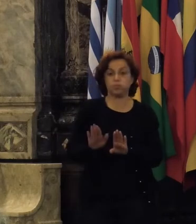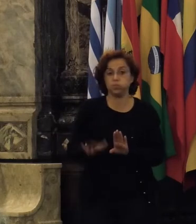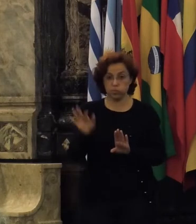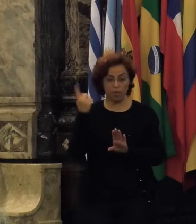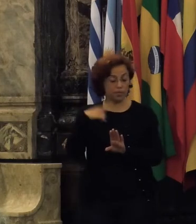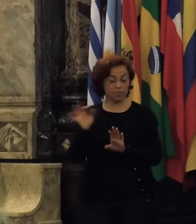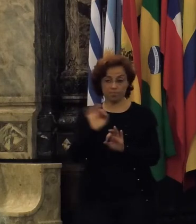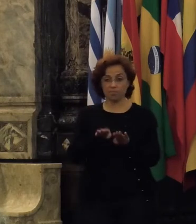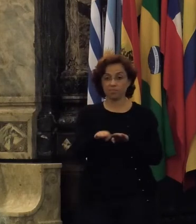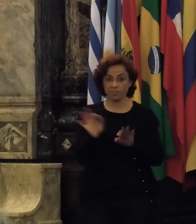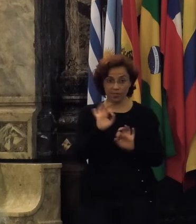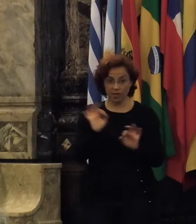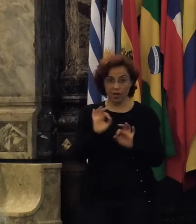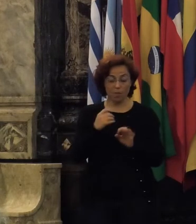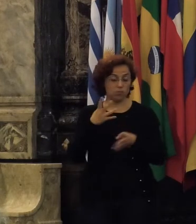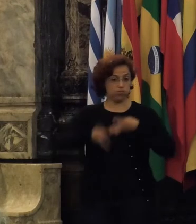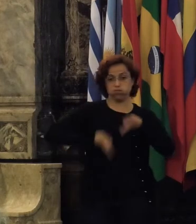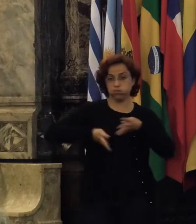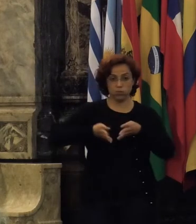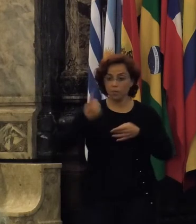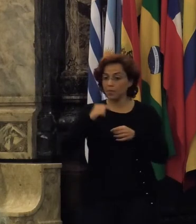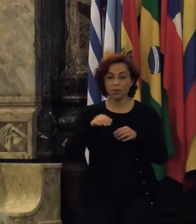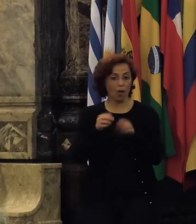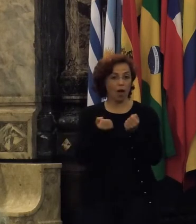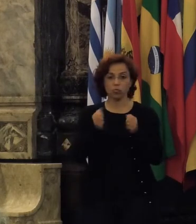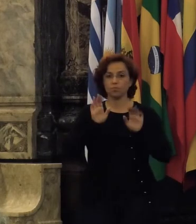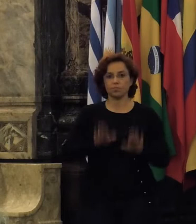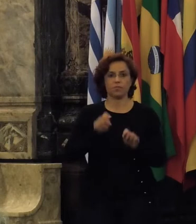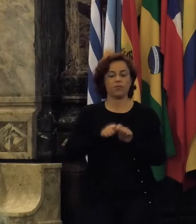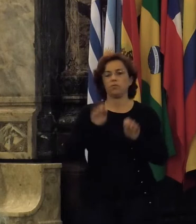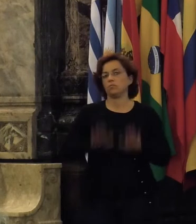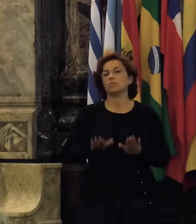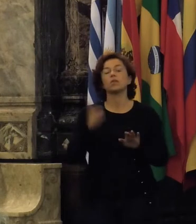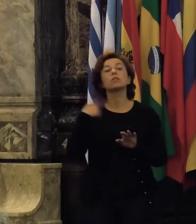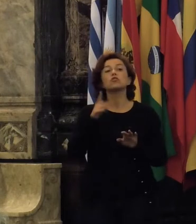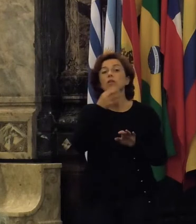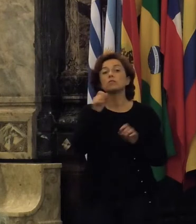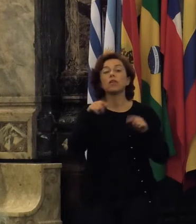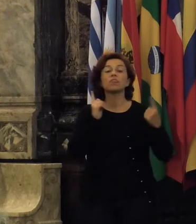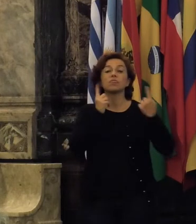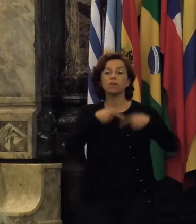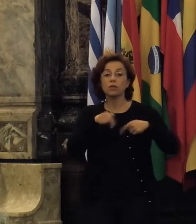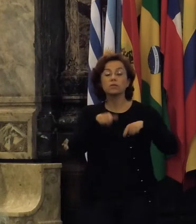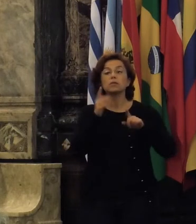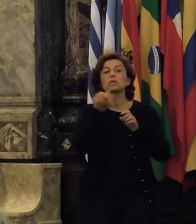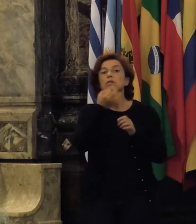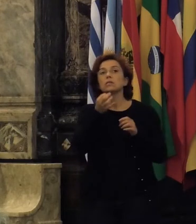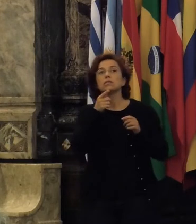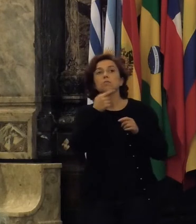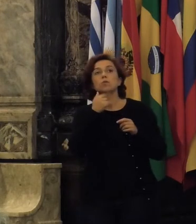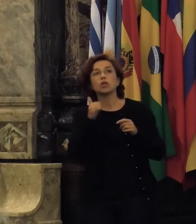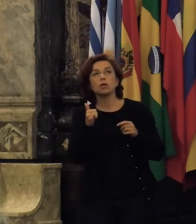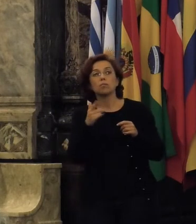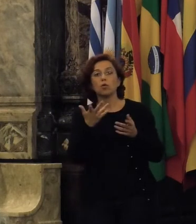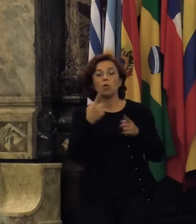parece que vas, el motor se mueve mucho, pero el auto no avanza. Ciertos debates, en lugar de utilizarlos